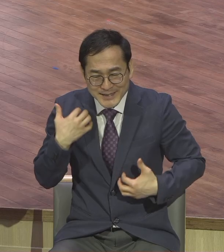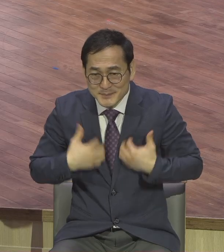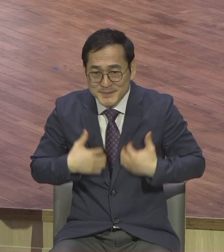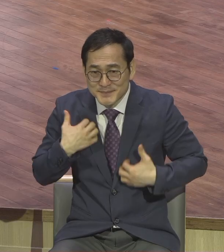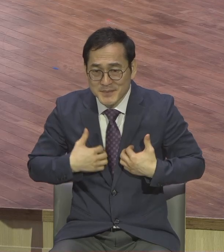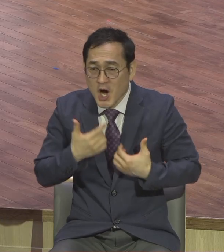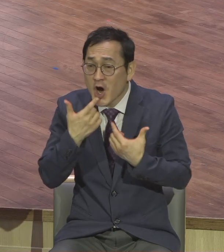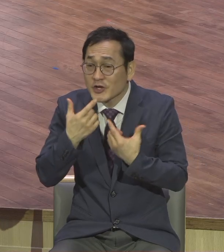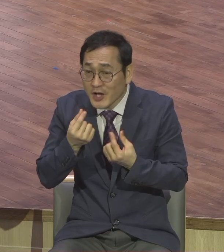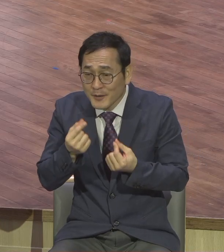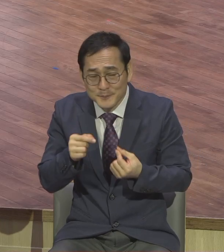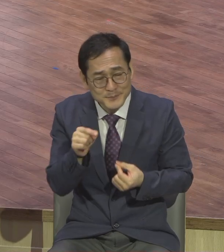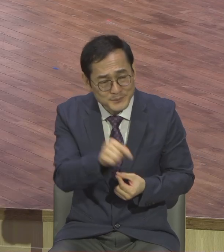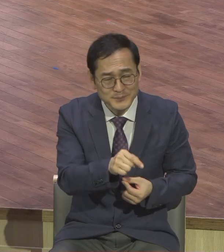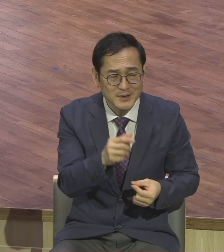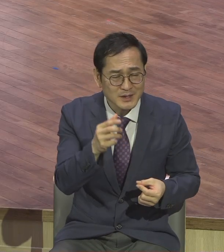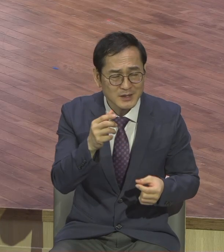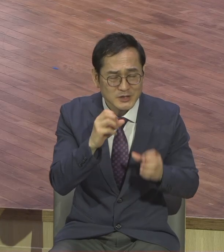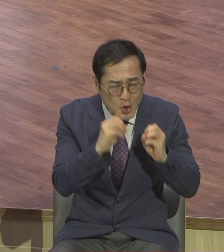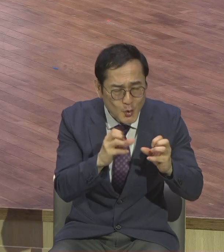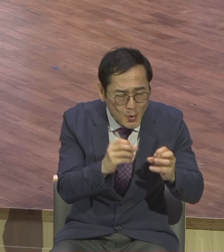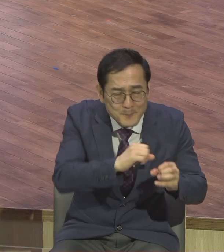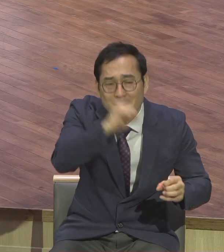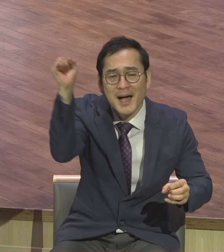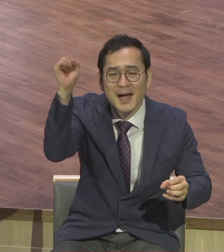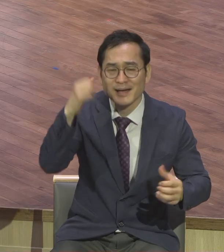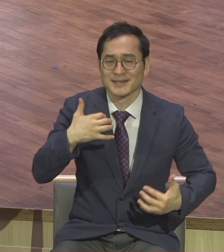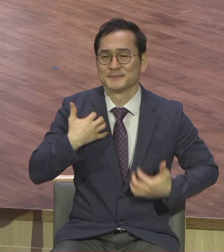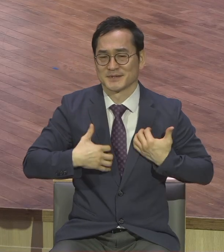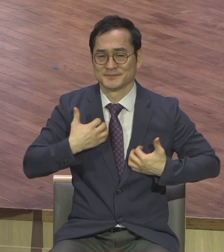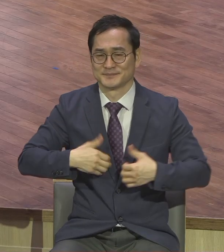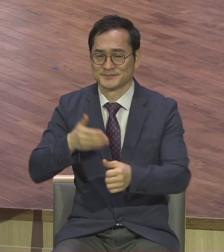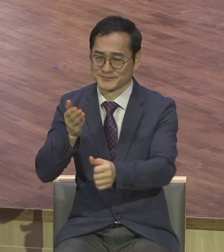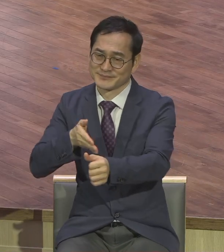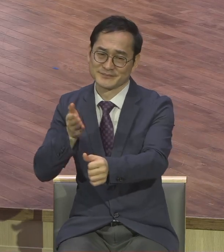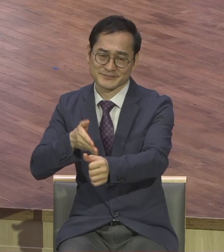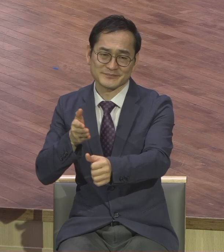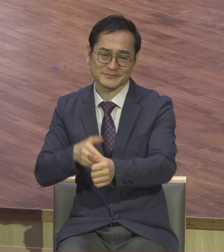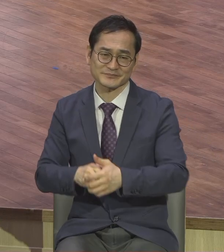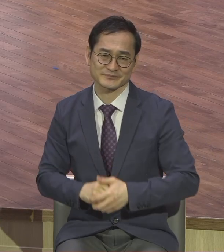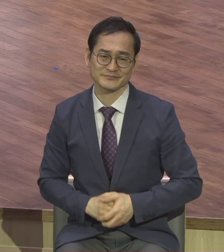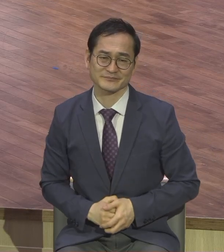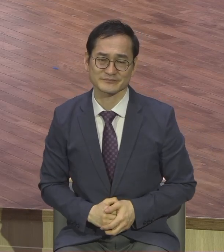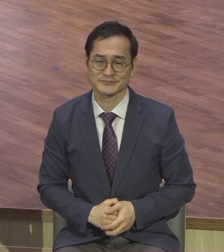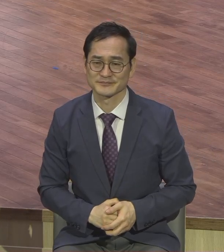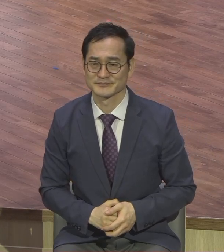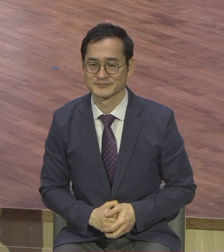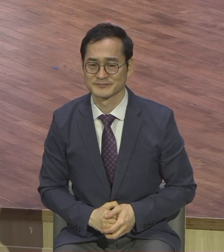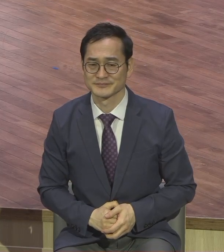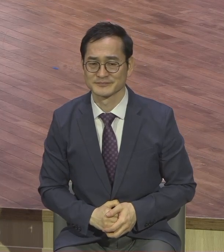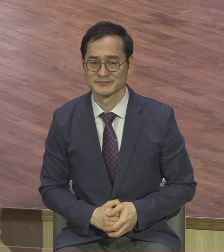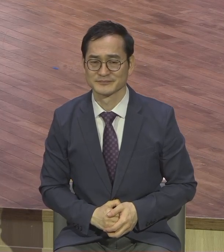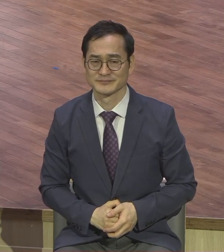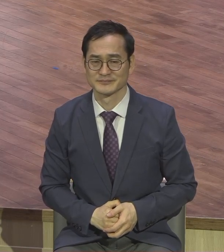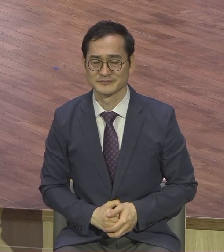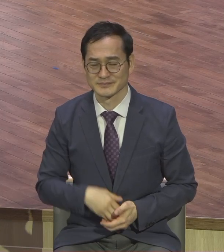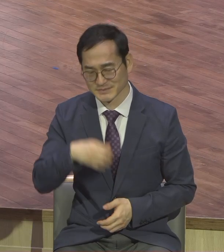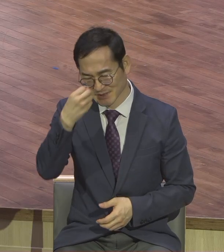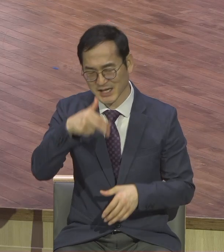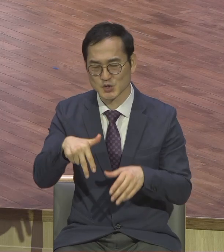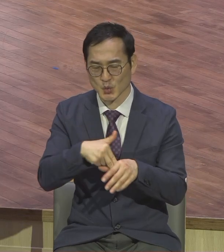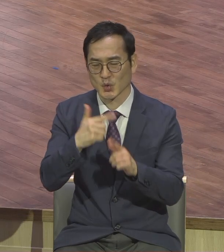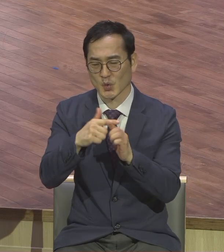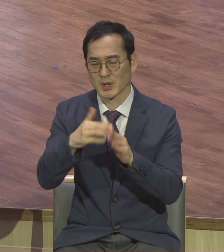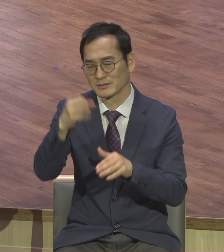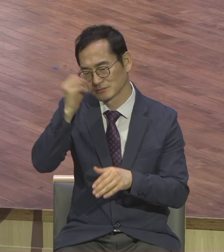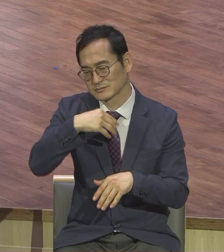바랍니다. 영적인 형식만 갖추고 있는 그런 의미 없는 이 종교생활